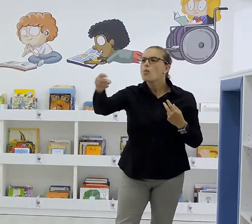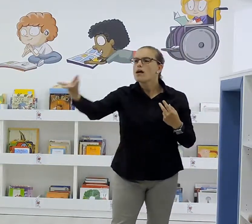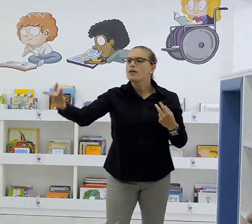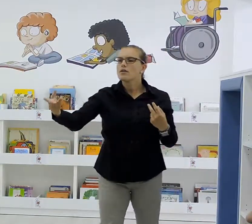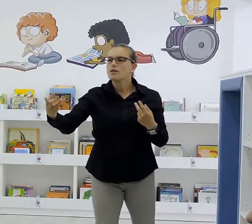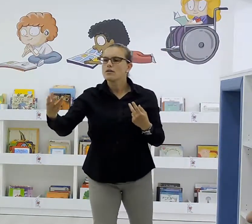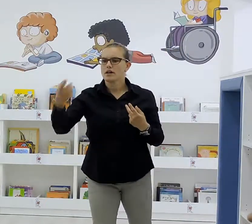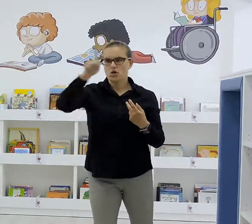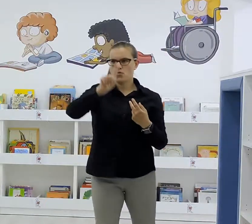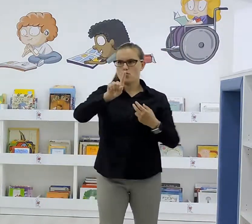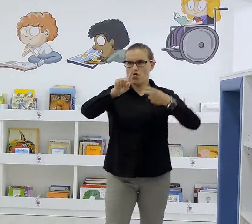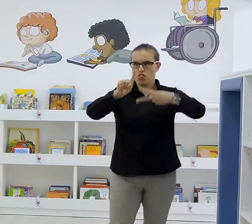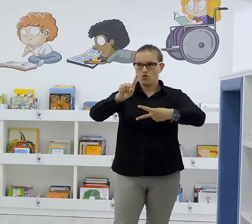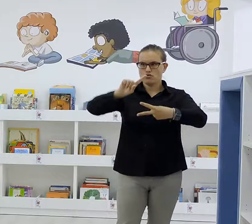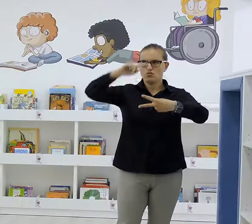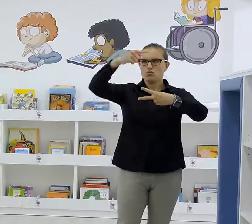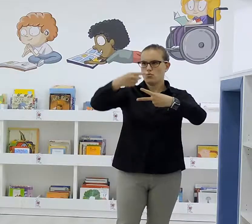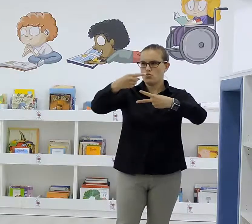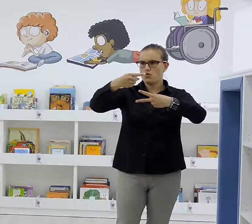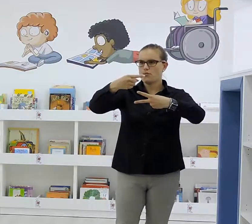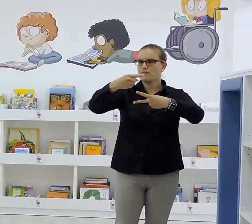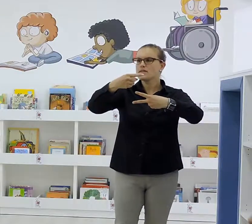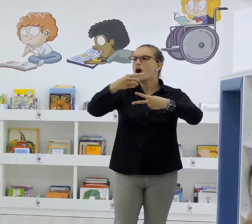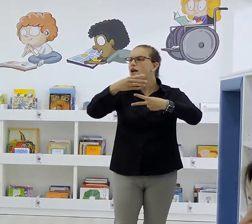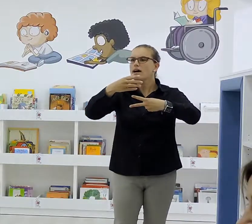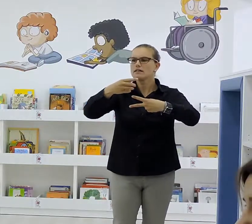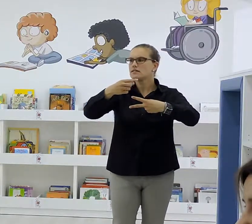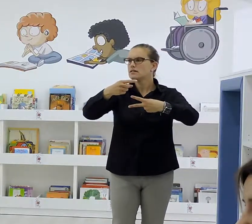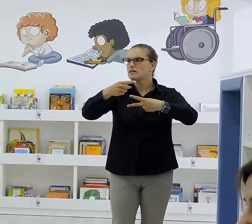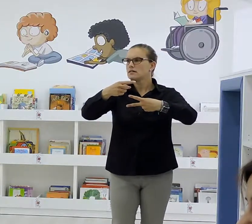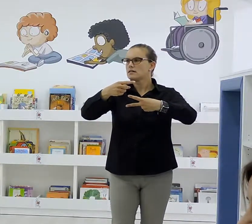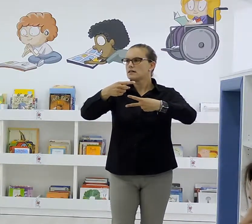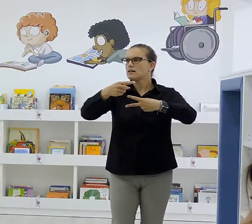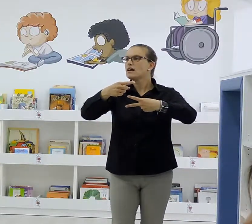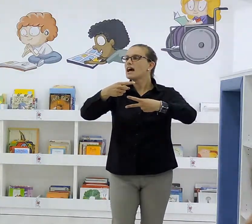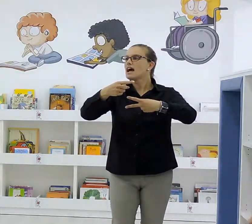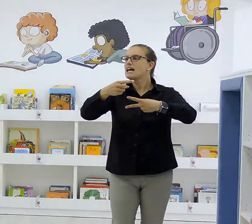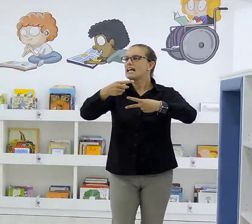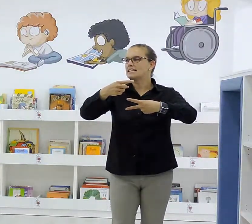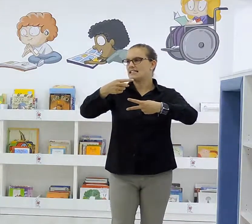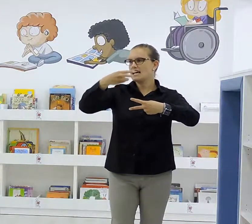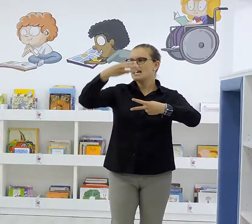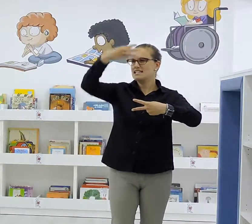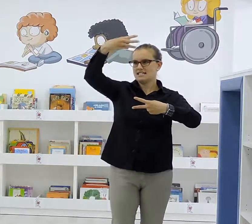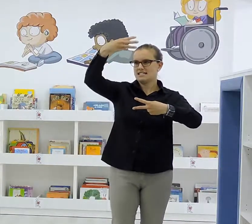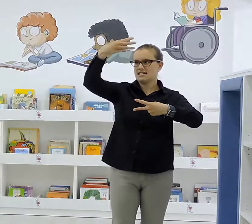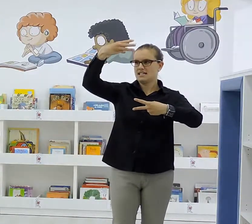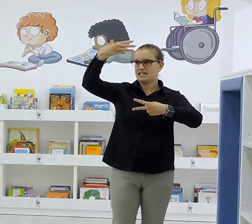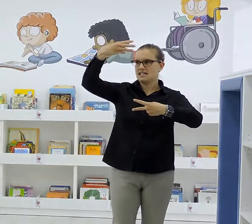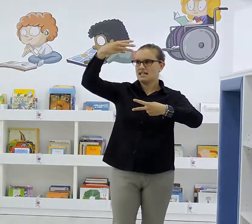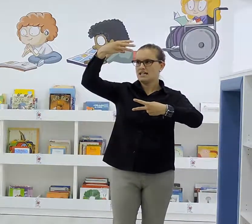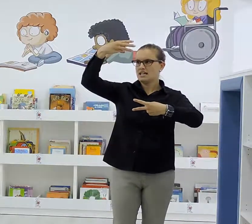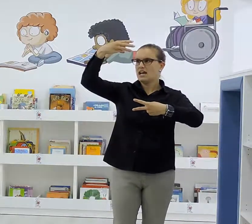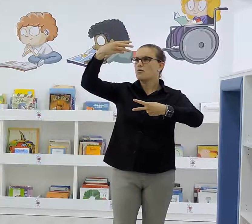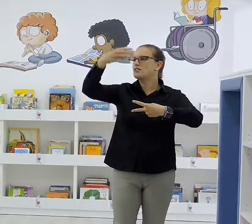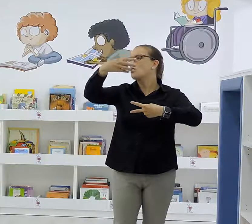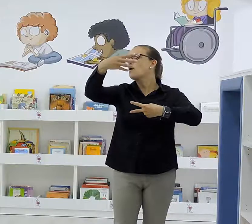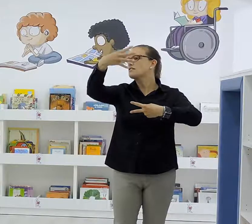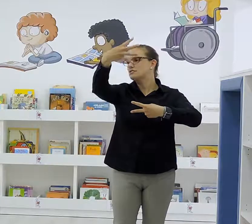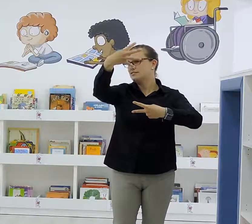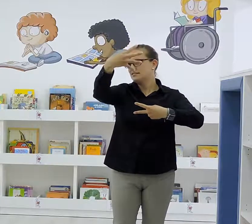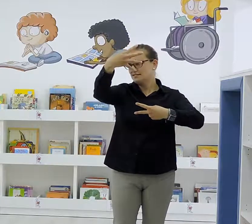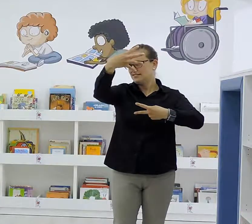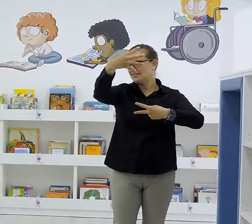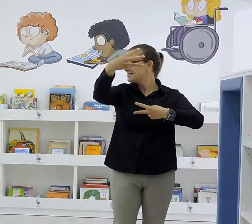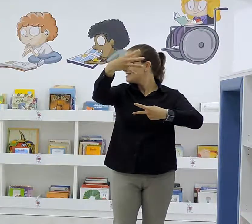quiere? El 1. Encima del 1, otro niño que quiera ayudarme. Venga, ¿cuál quieres? El 3. ¿Has dicho? No, el 4. El 4,